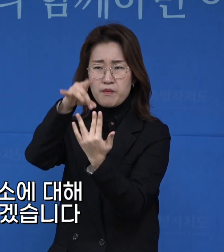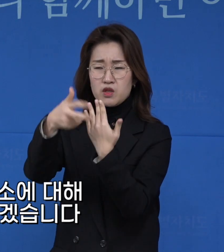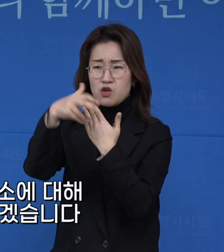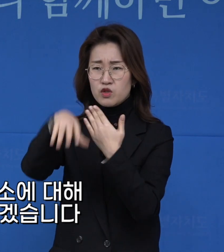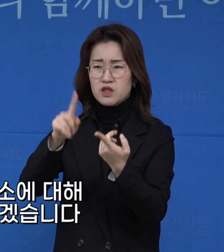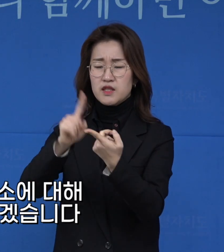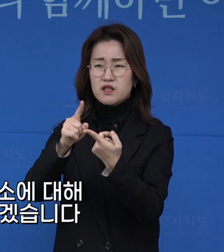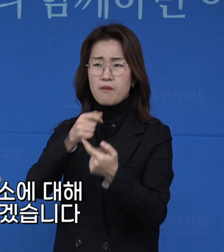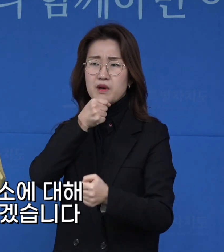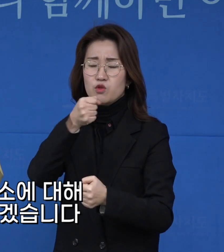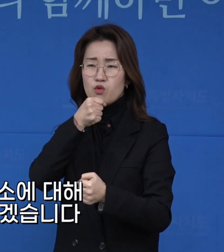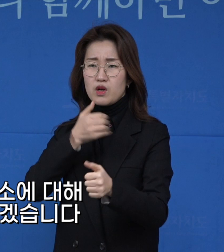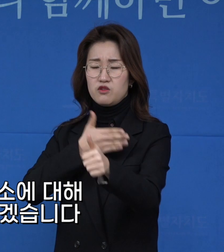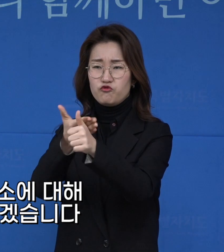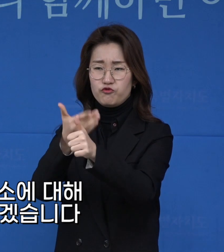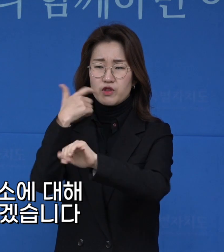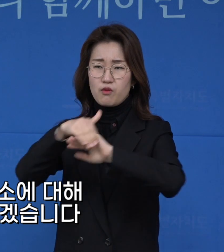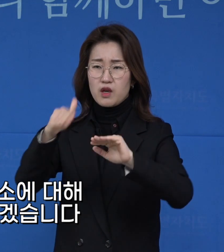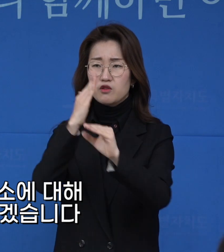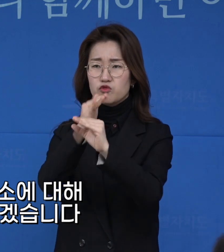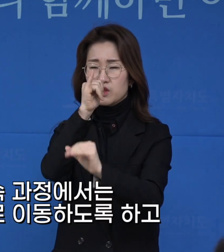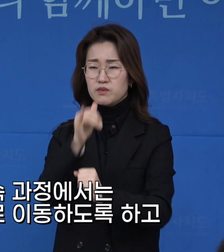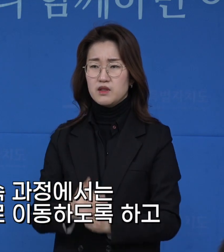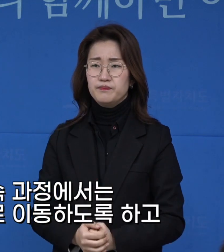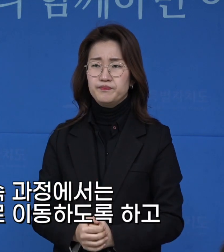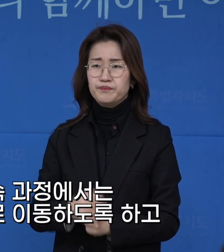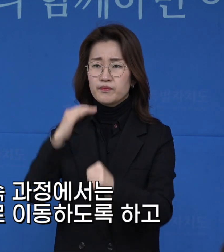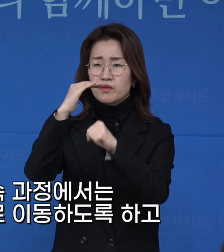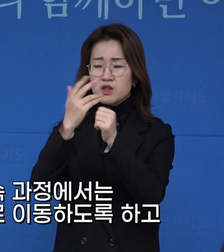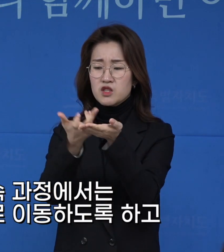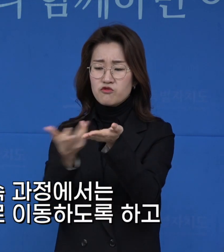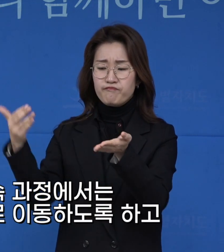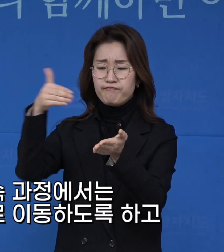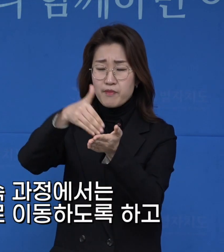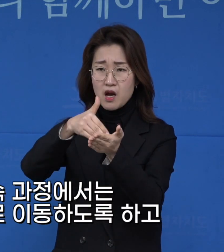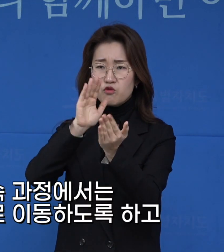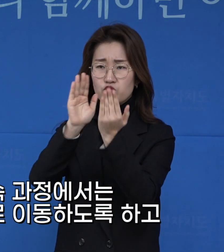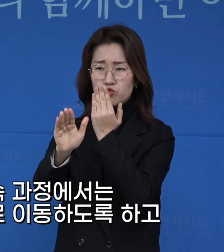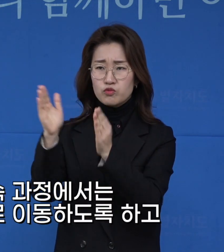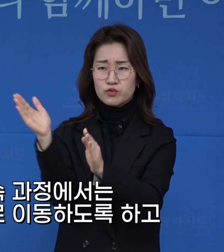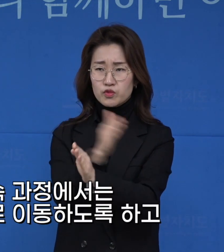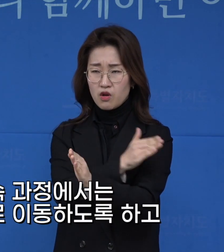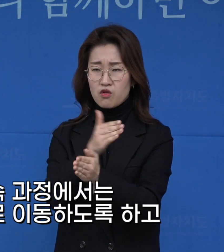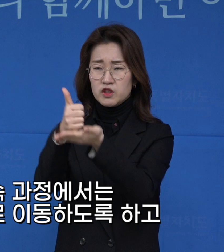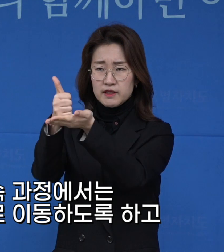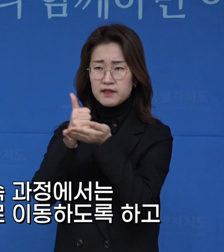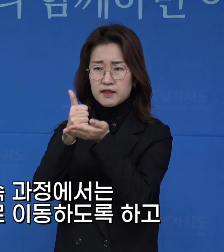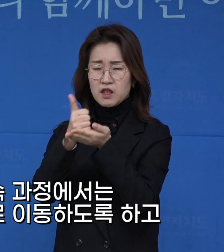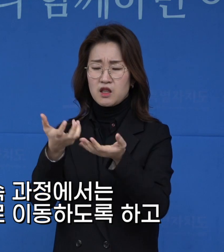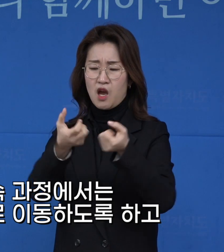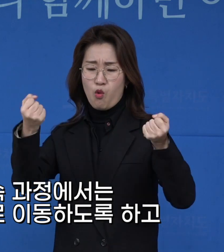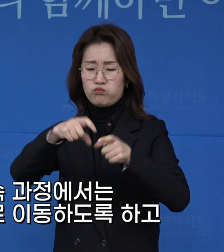최대 방송으로 안내하도록 하겠습니다 제주 공항 의 입도 수속 과정 에서는 승객들이 별도의